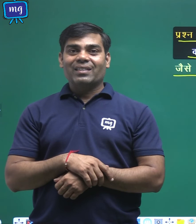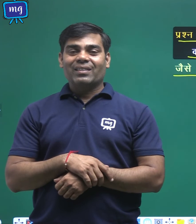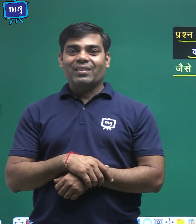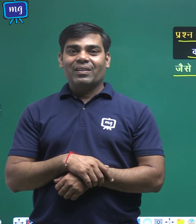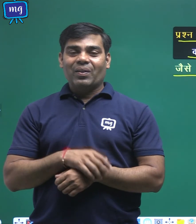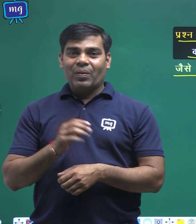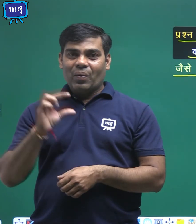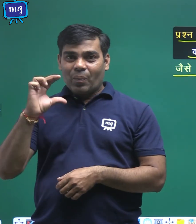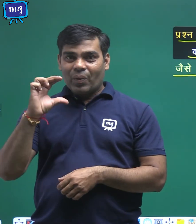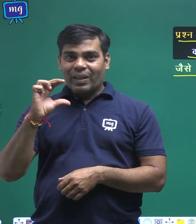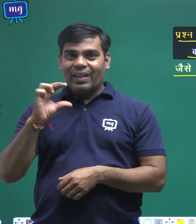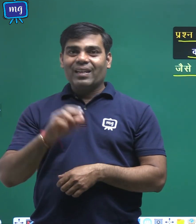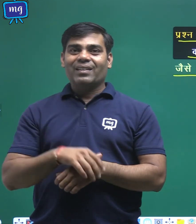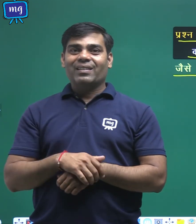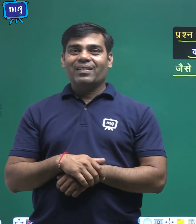मोटी,